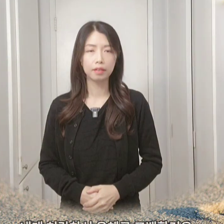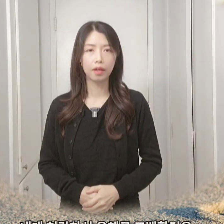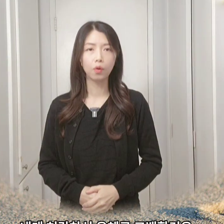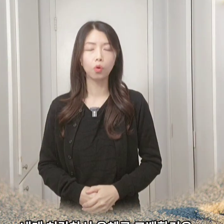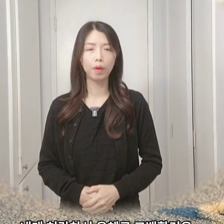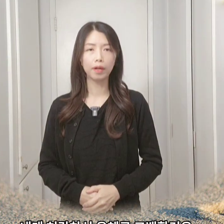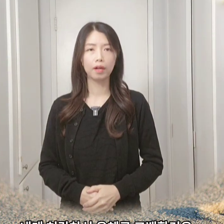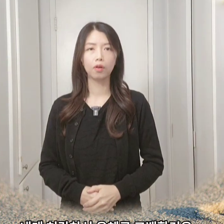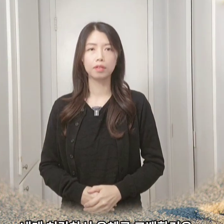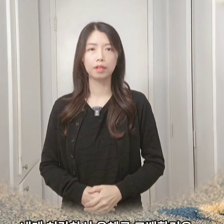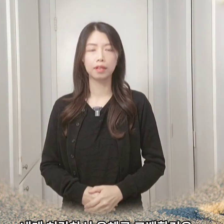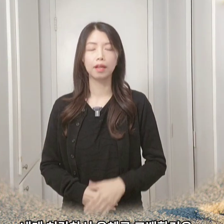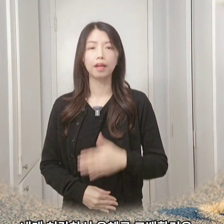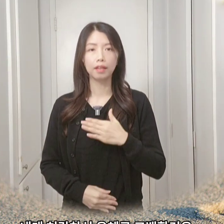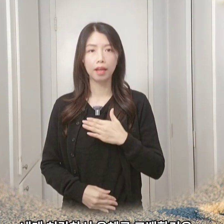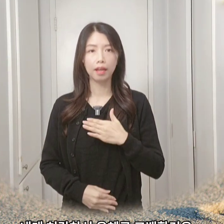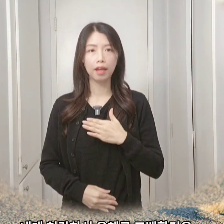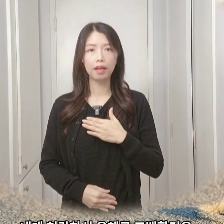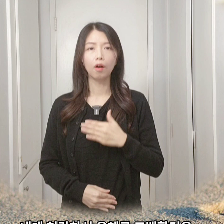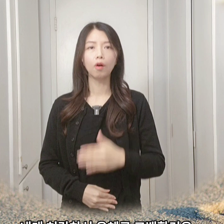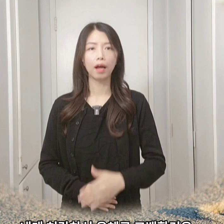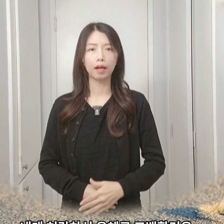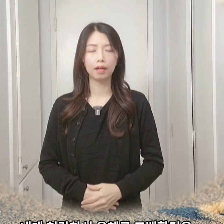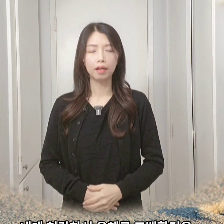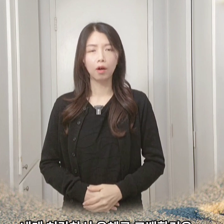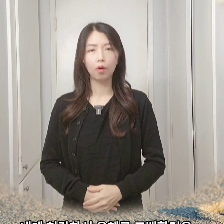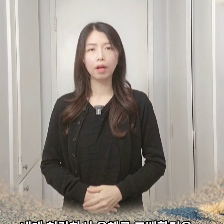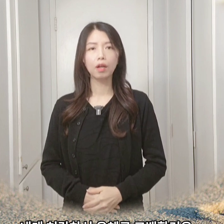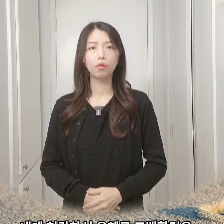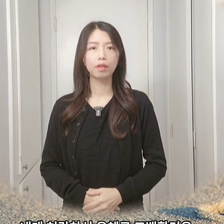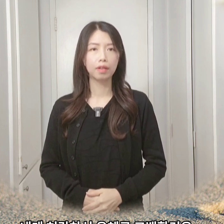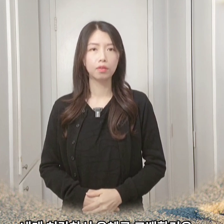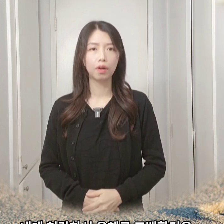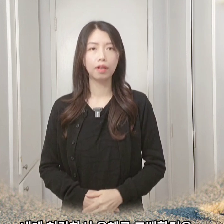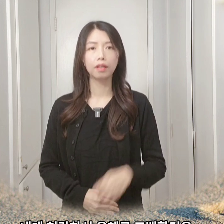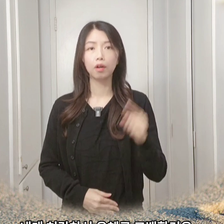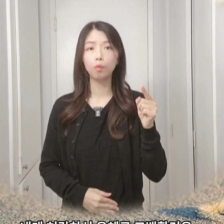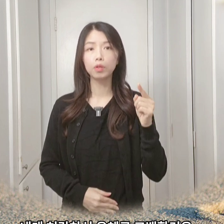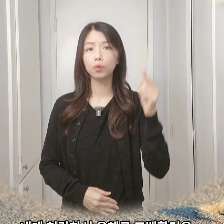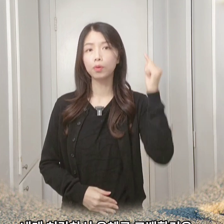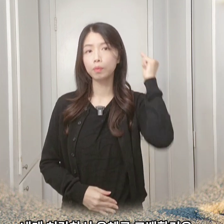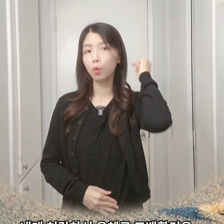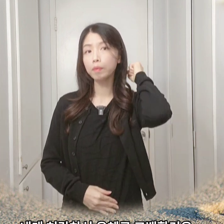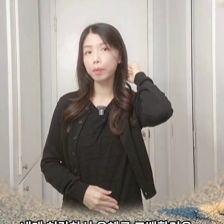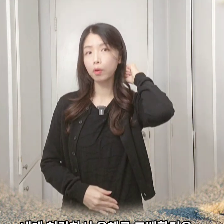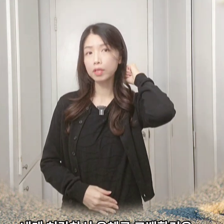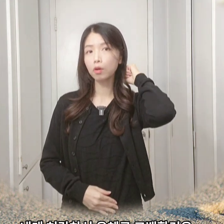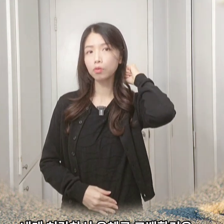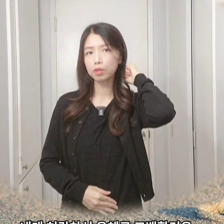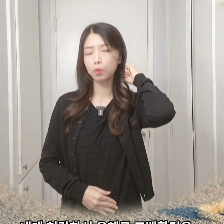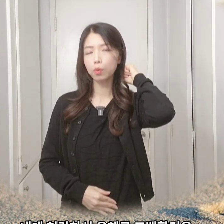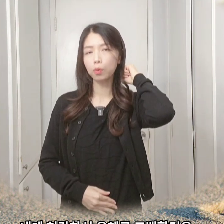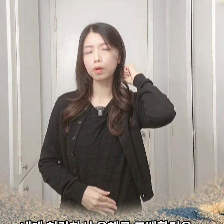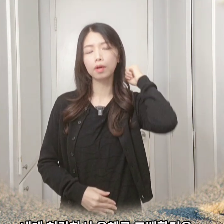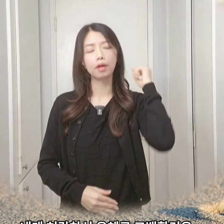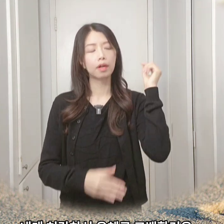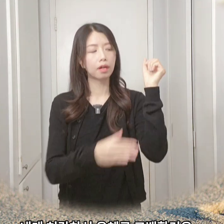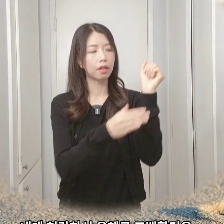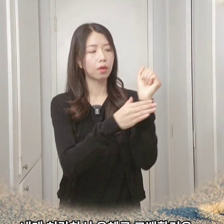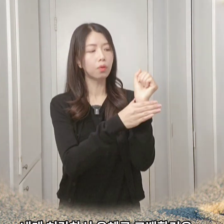허락하신 은혜로 고백할 것은 내게 허락. 허락이라고 하는 뜻의 수어는 검지로 목 한번